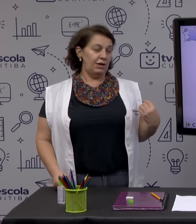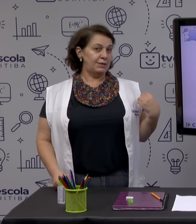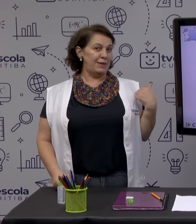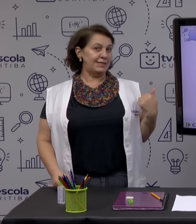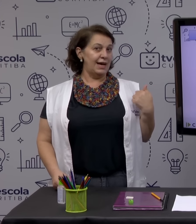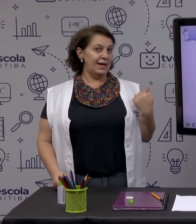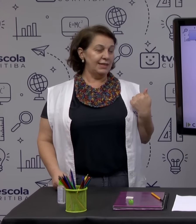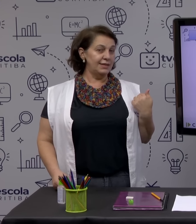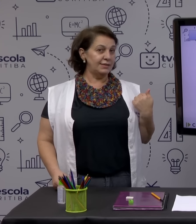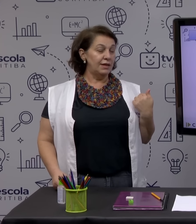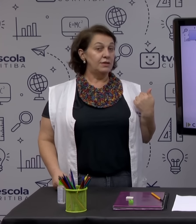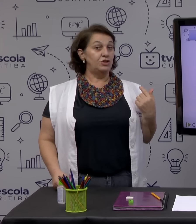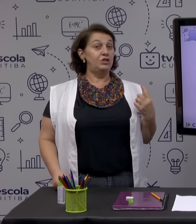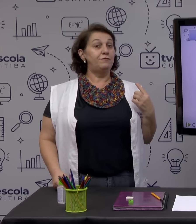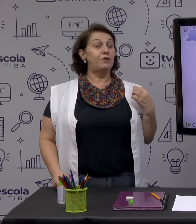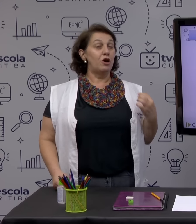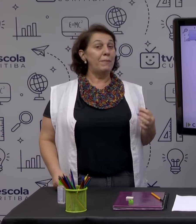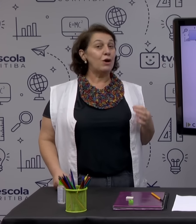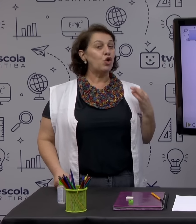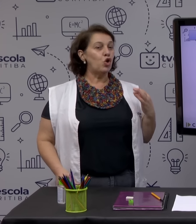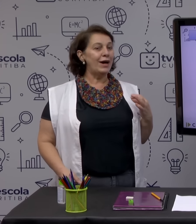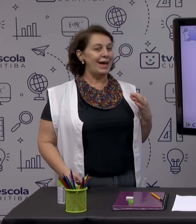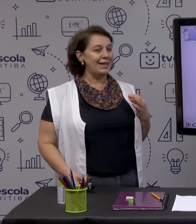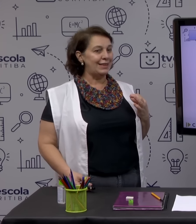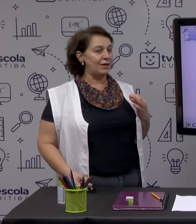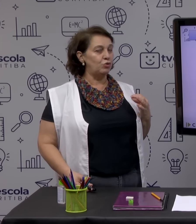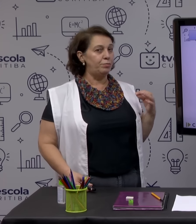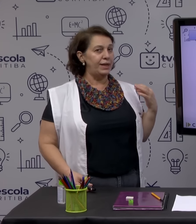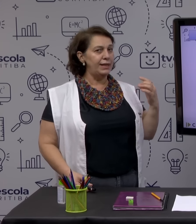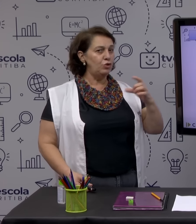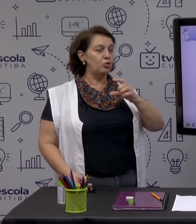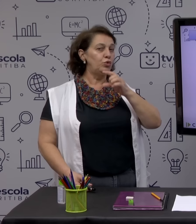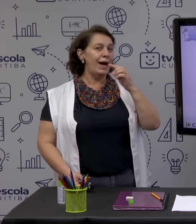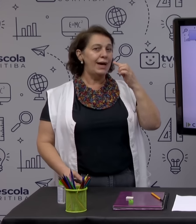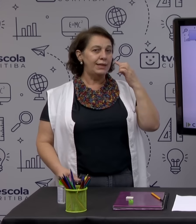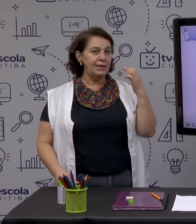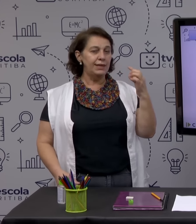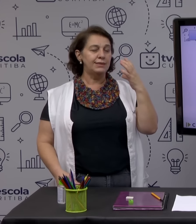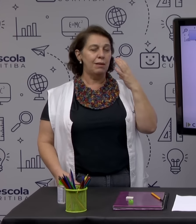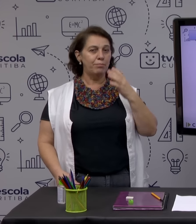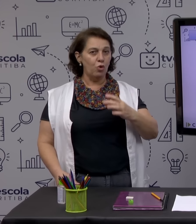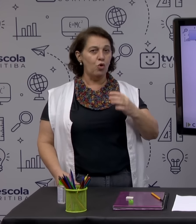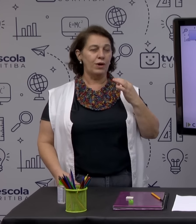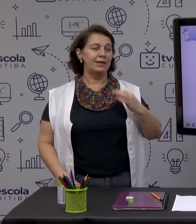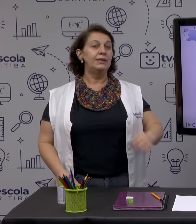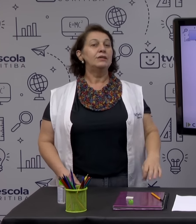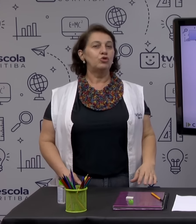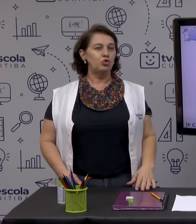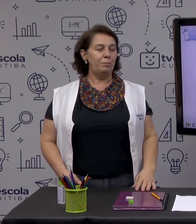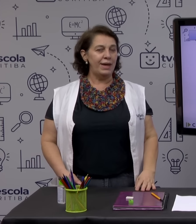aulas passadas, de forma correta, cobrindo o nariz, a boca, tudo bem